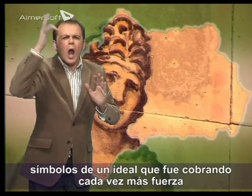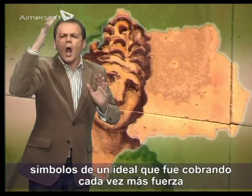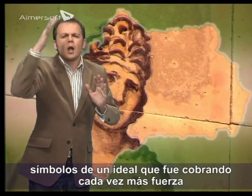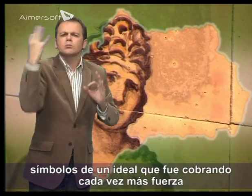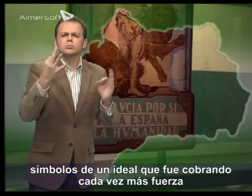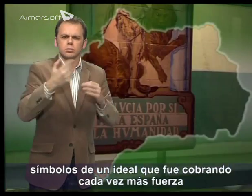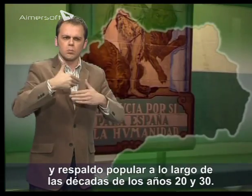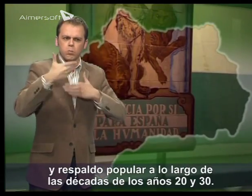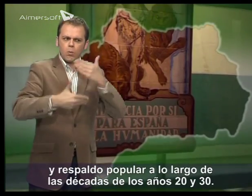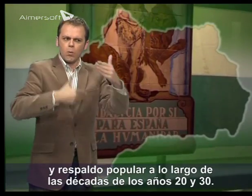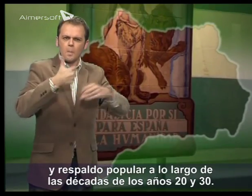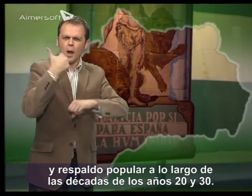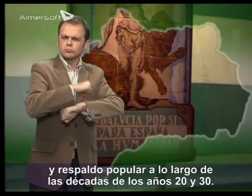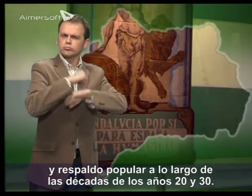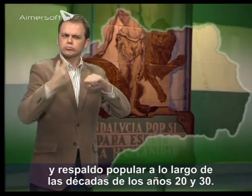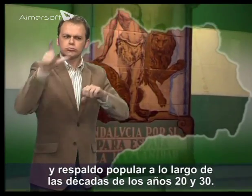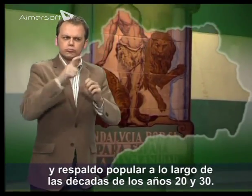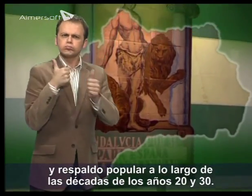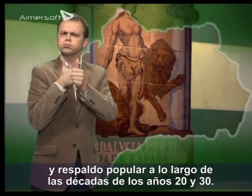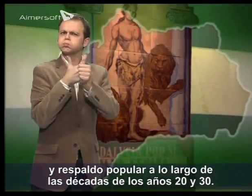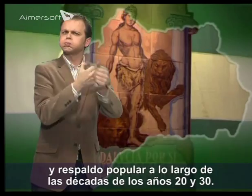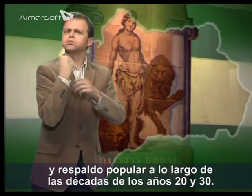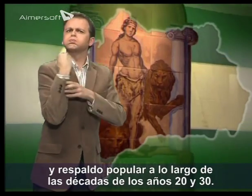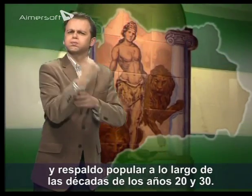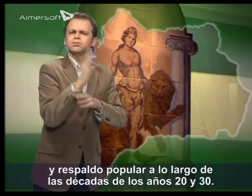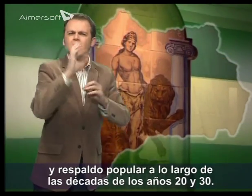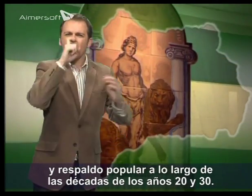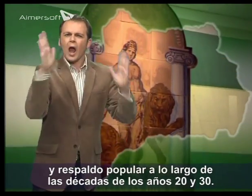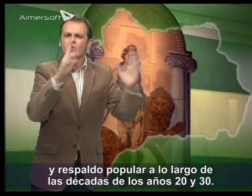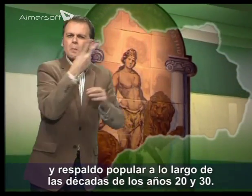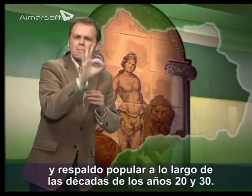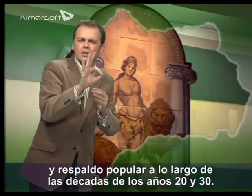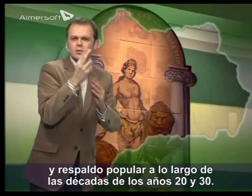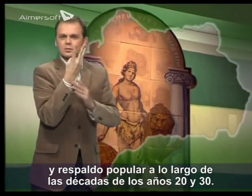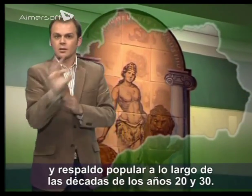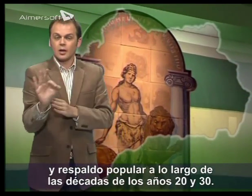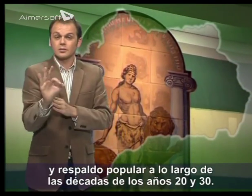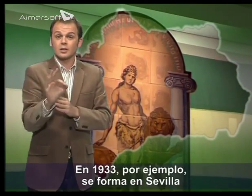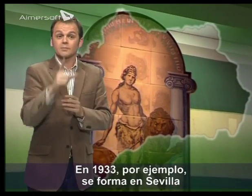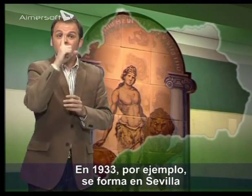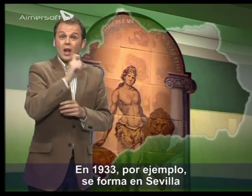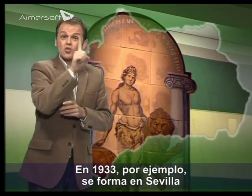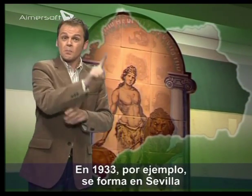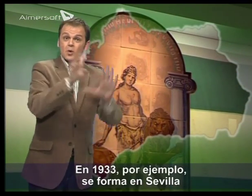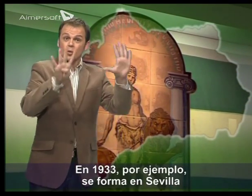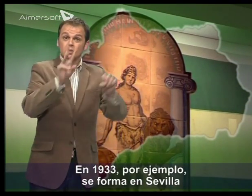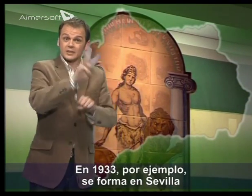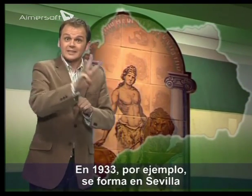cada vez más fuerza y respaldo popular a lo largo de las décadas de los años 20 y 30.